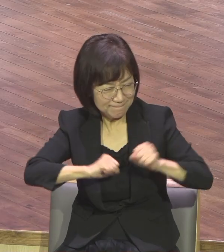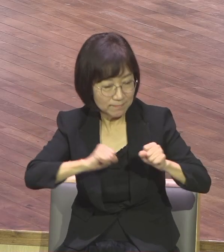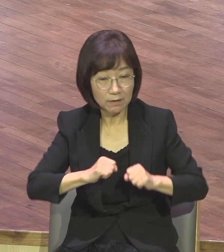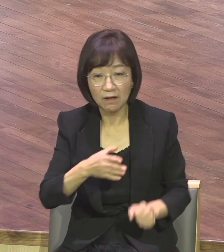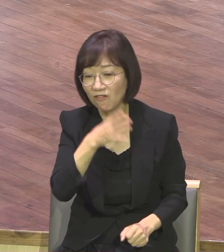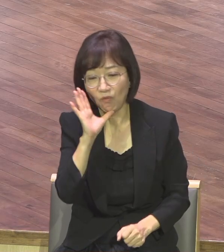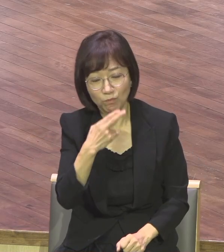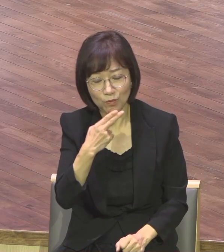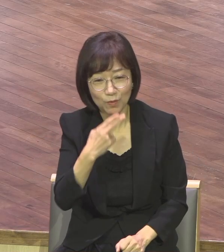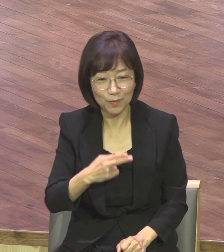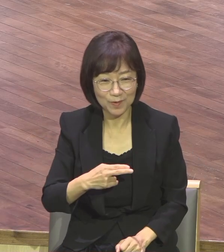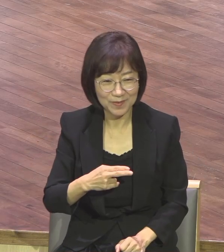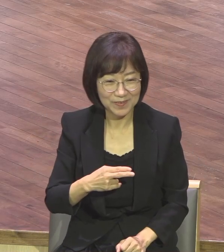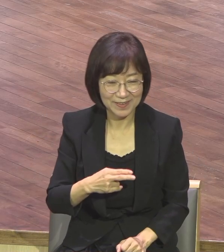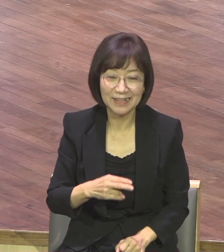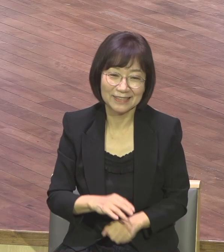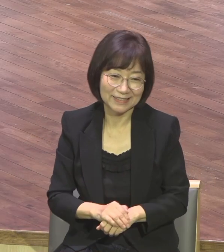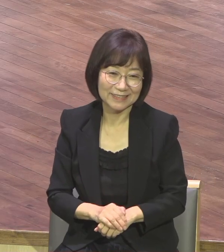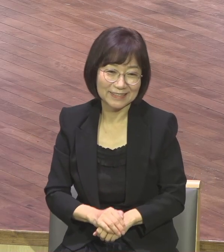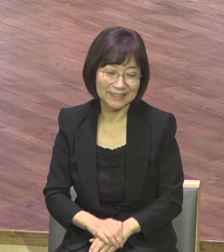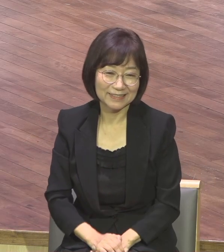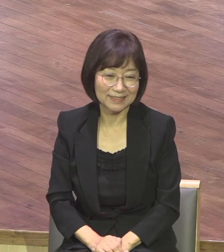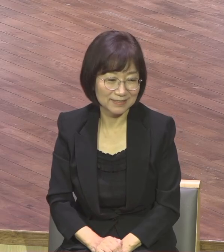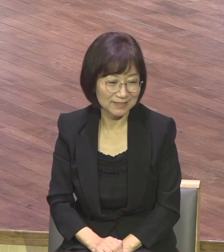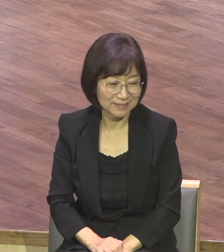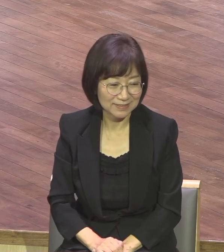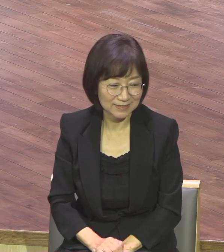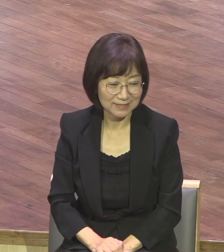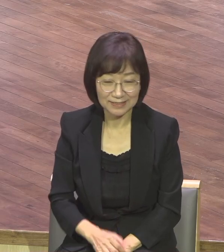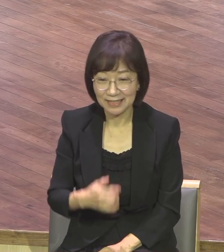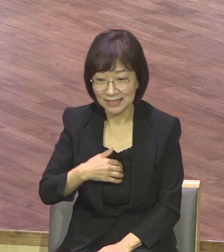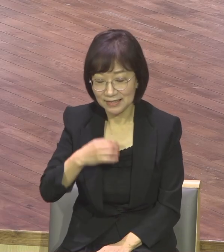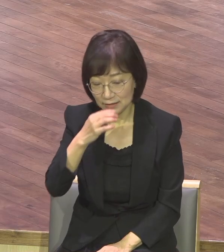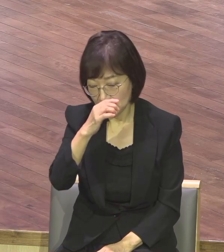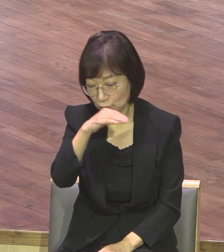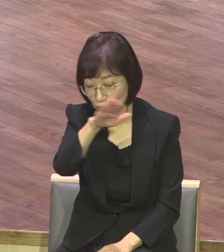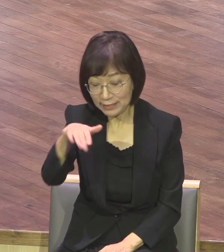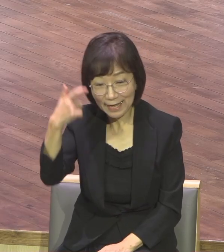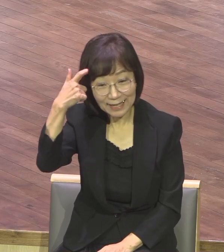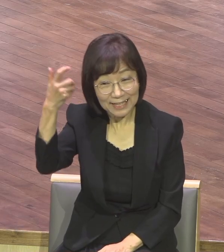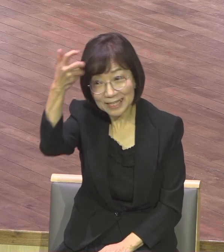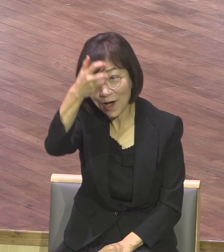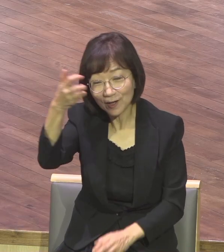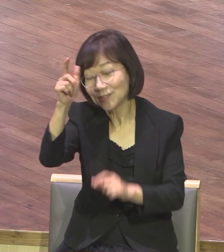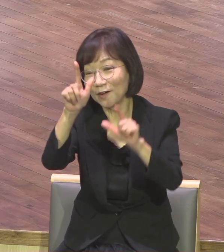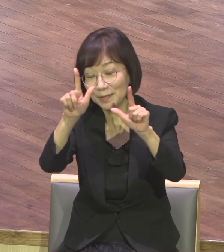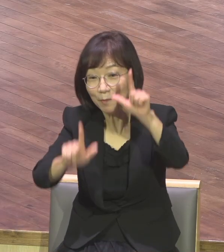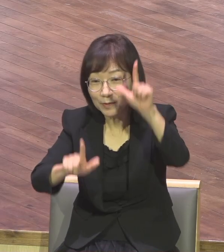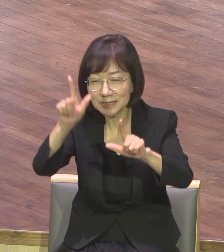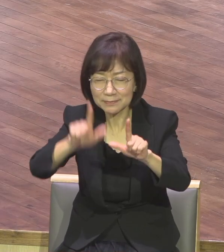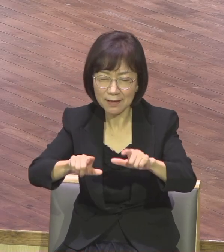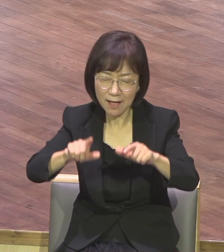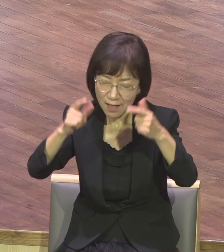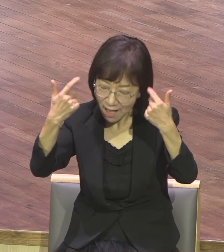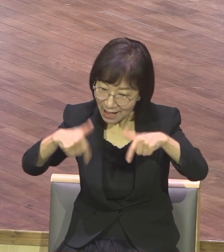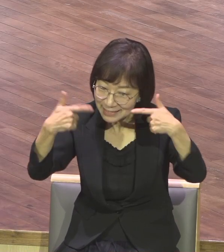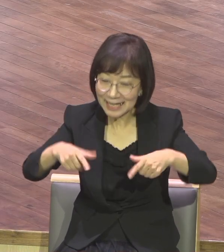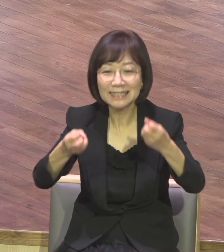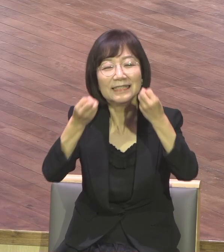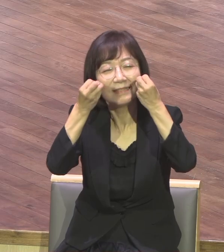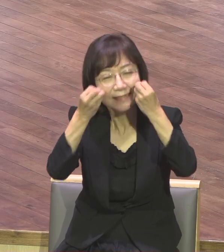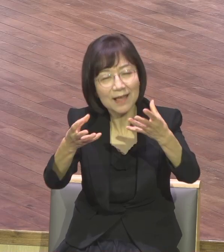우리의 영적인 삶은요 무슨 말입니까? 이 말이 날로 새로워야 된다. 날로 새로워야